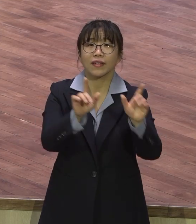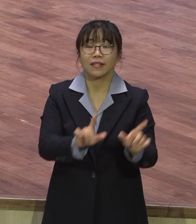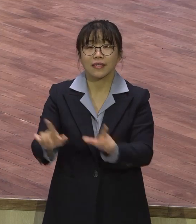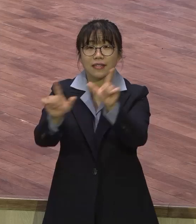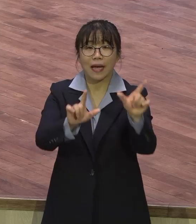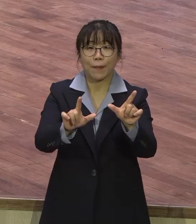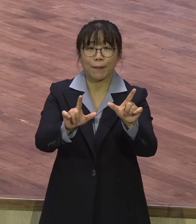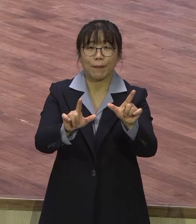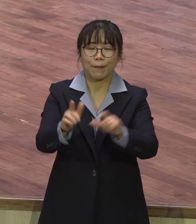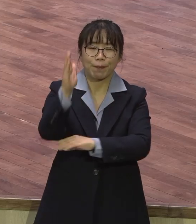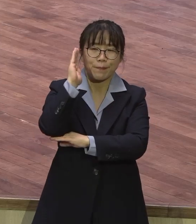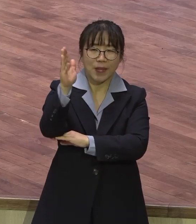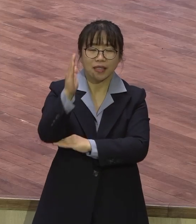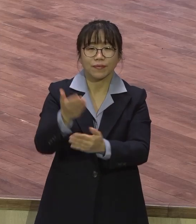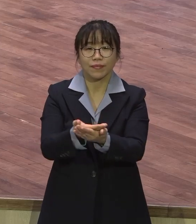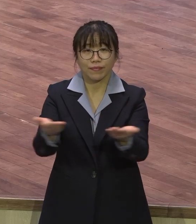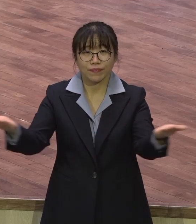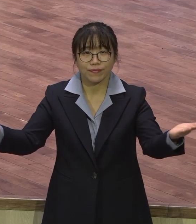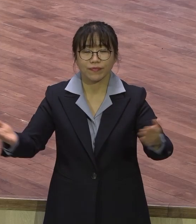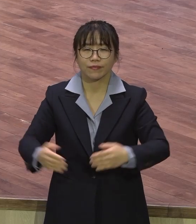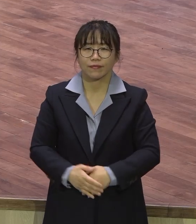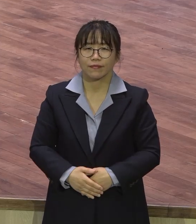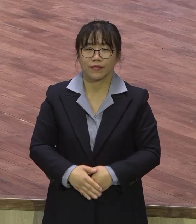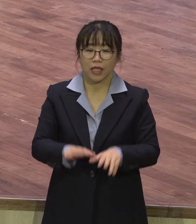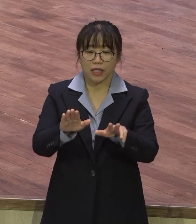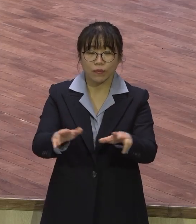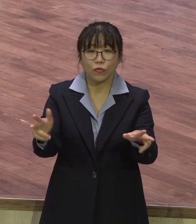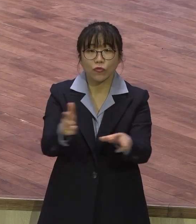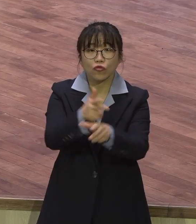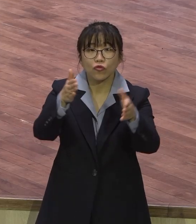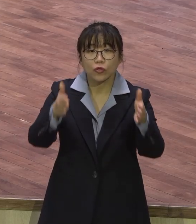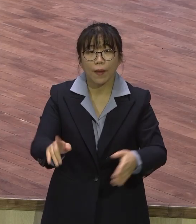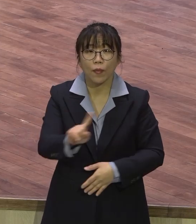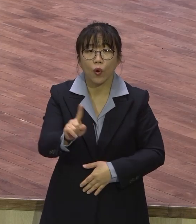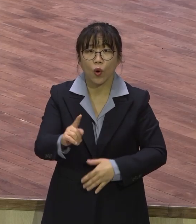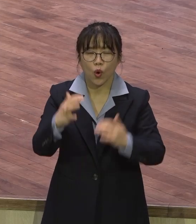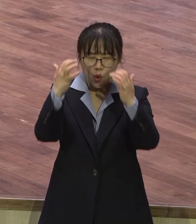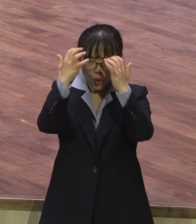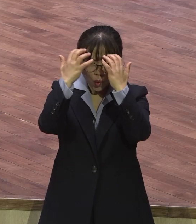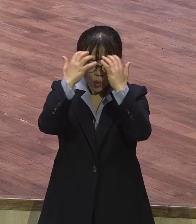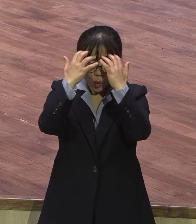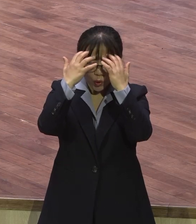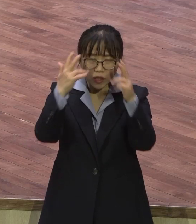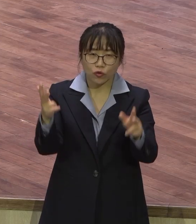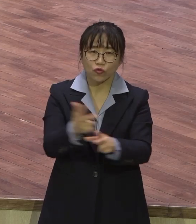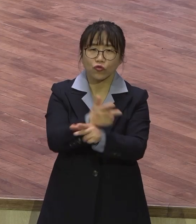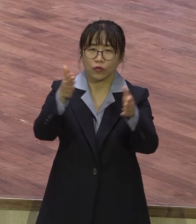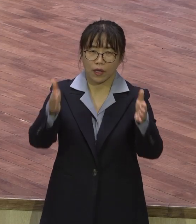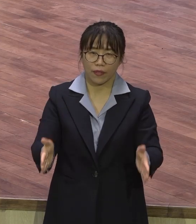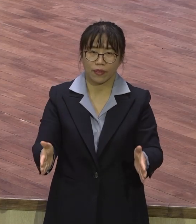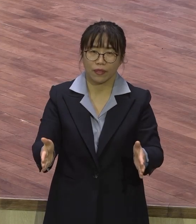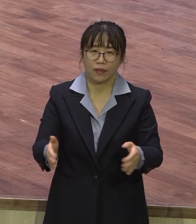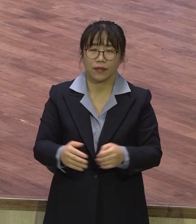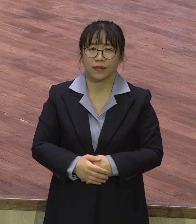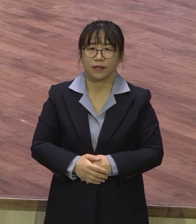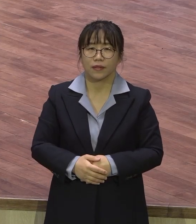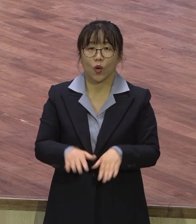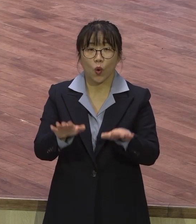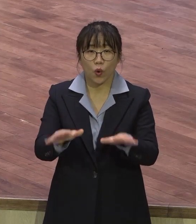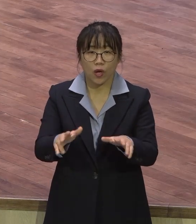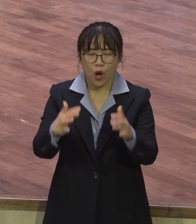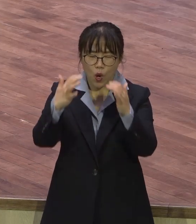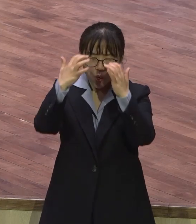드립니다 이번 주간이 고난주간인데 오늘은 고난주간의